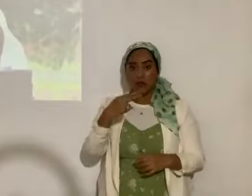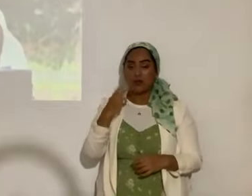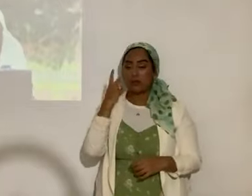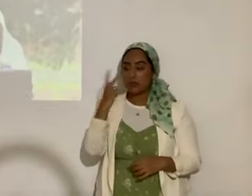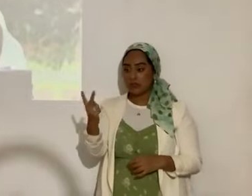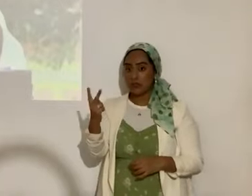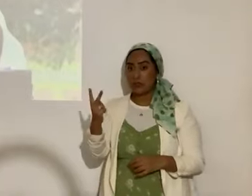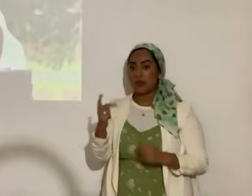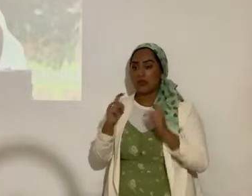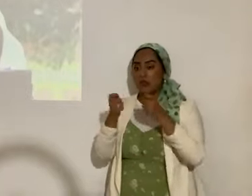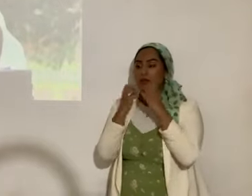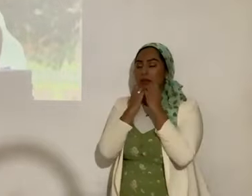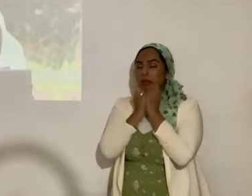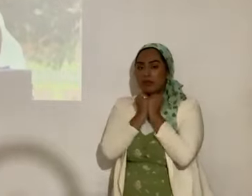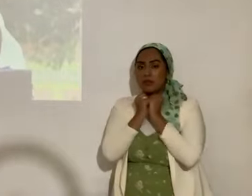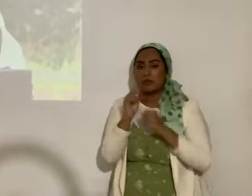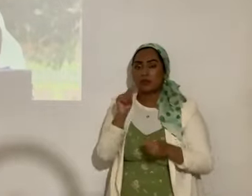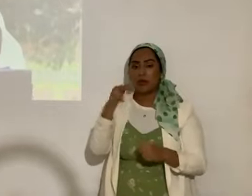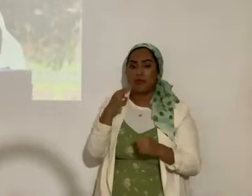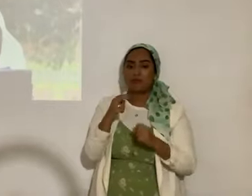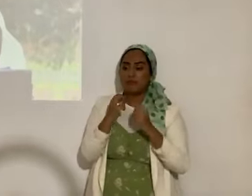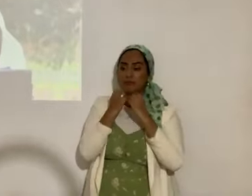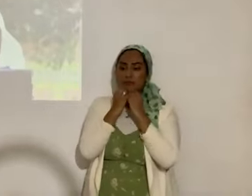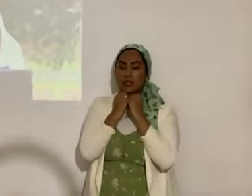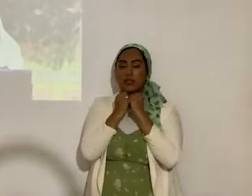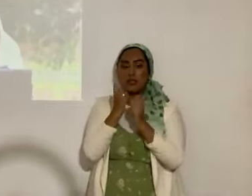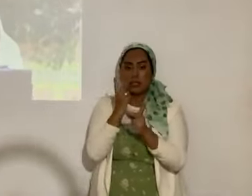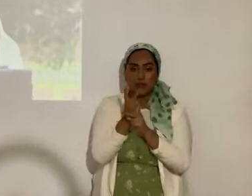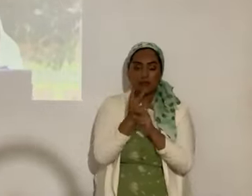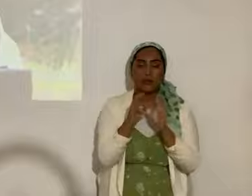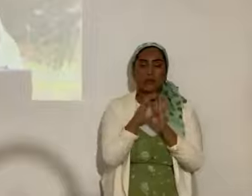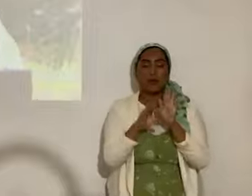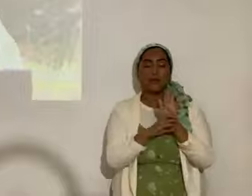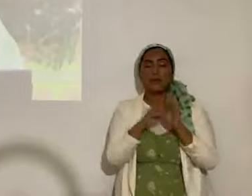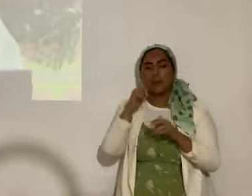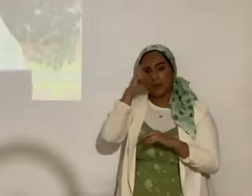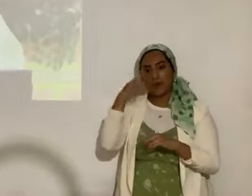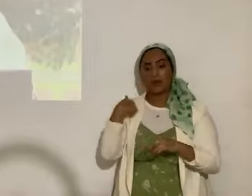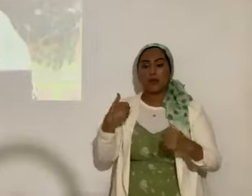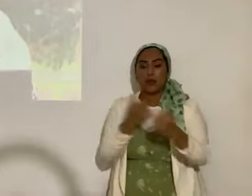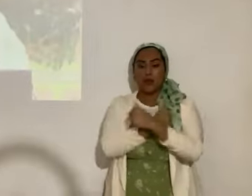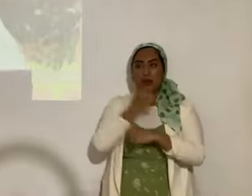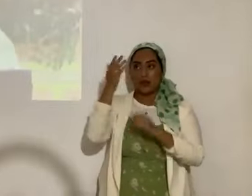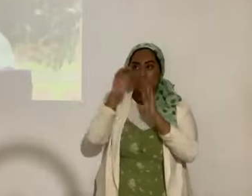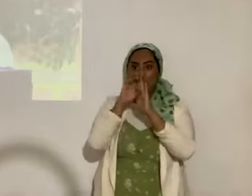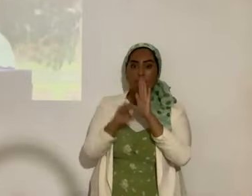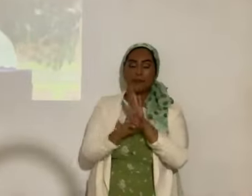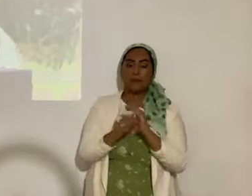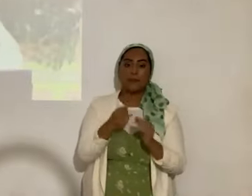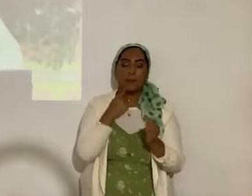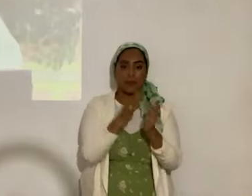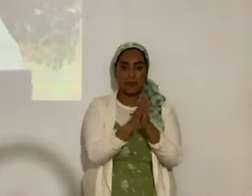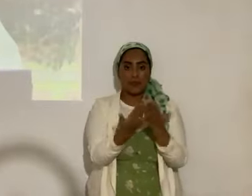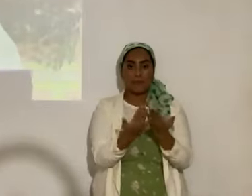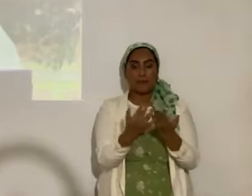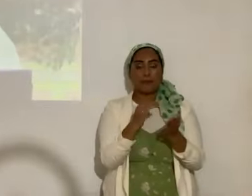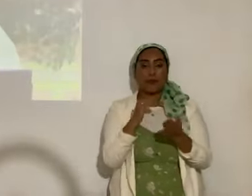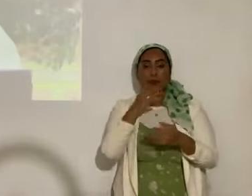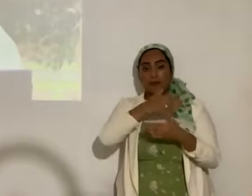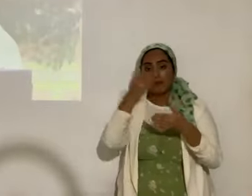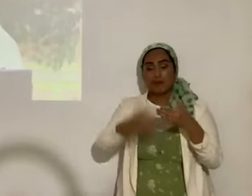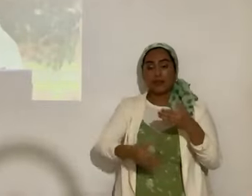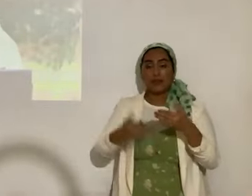y darle su valor llevarlo por obra porque amamos sus mandamientos dice la escritura que en